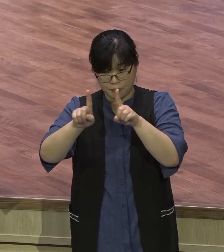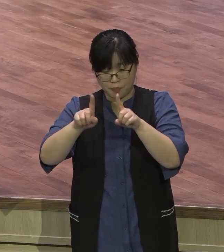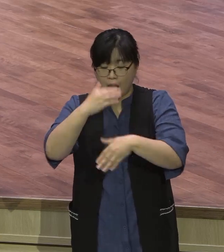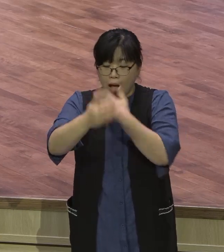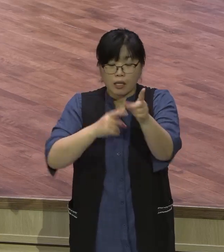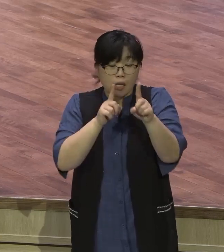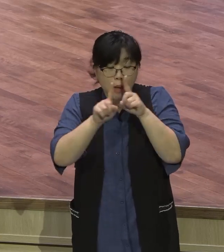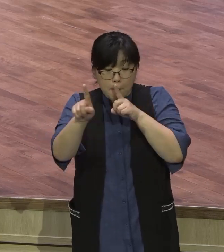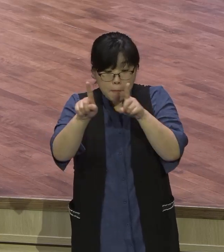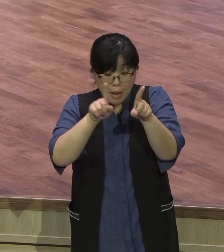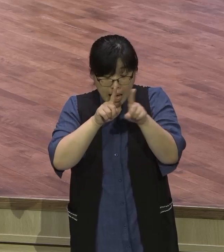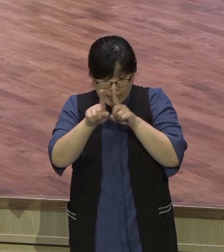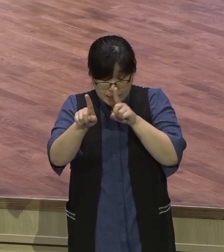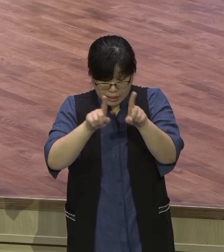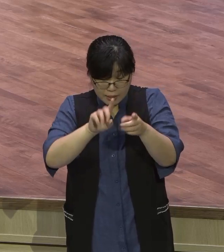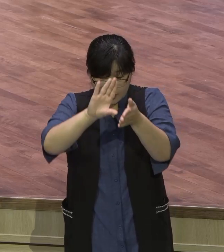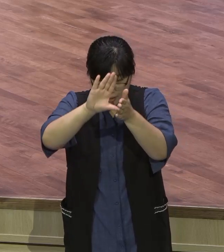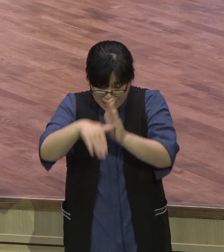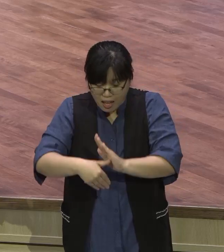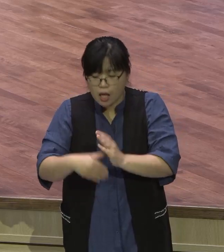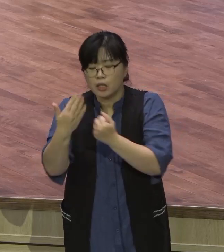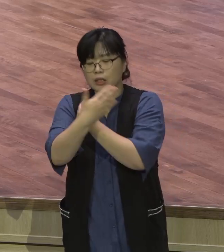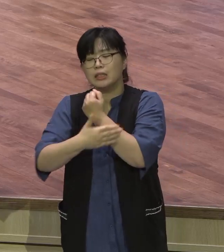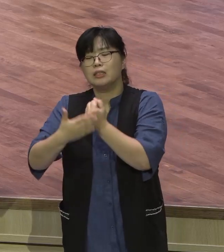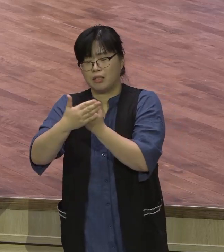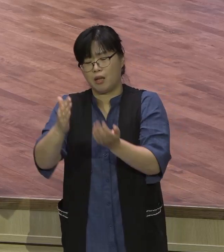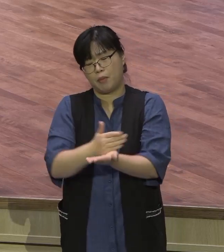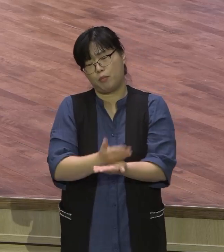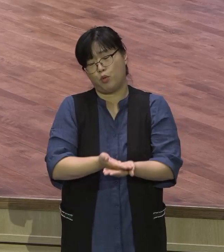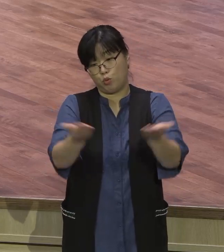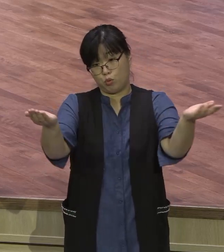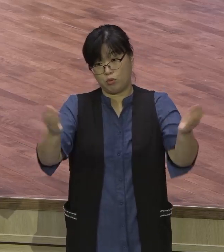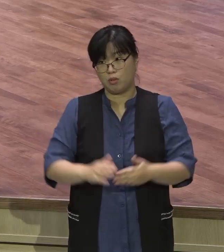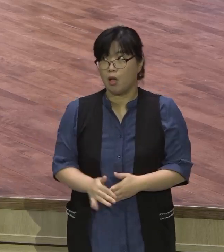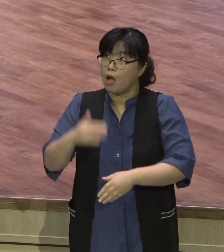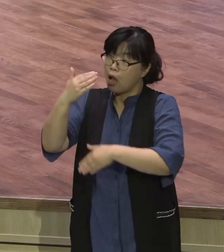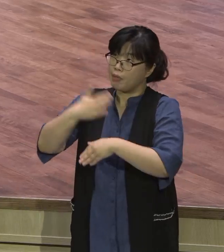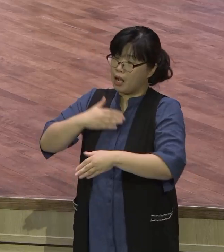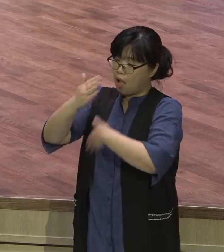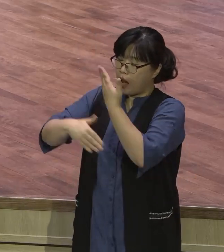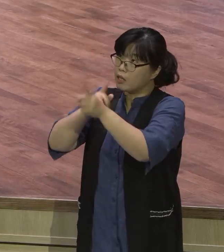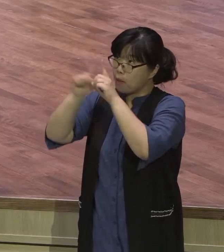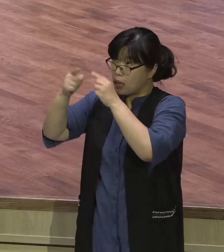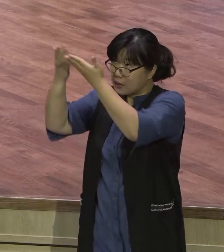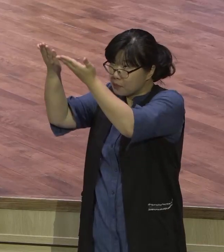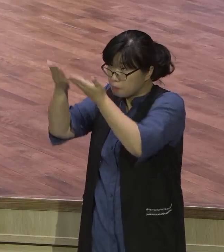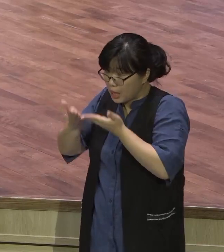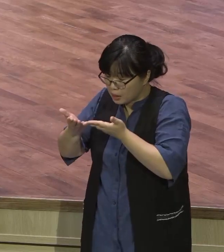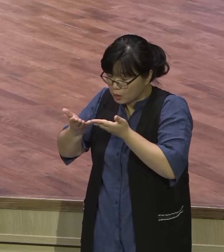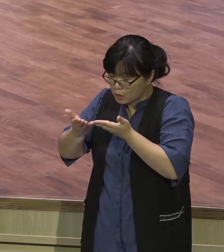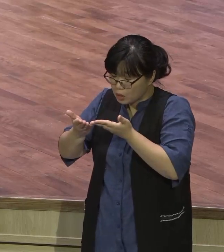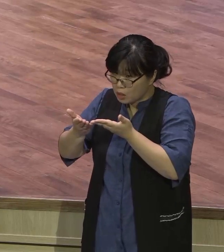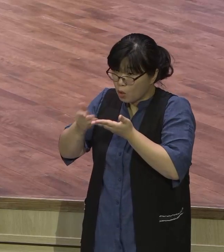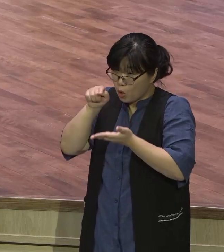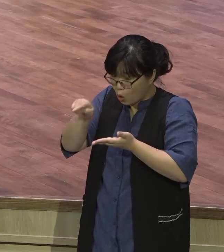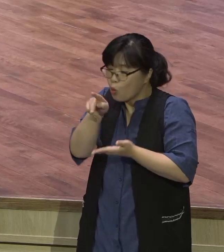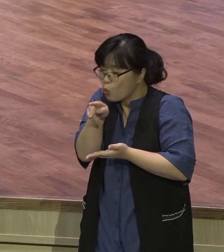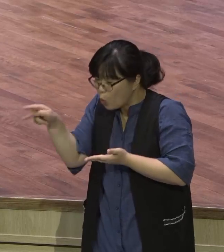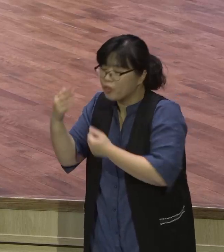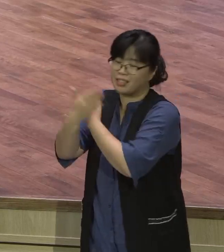하나님의 말씀이 뭐요 그 생명 그 자체입니다 말씀은 생명 그 자체예요 말씀이